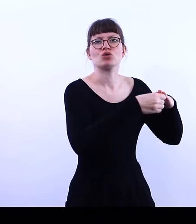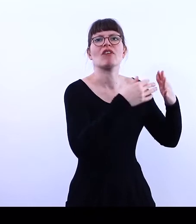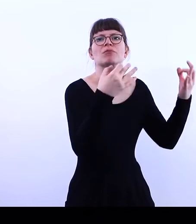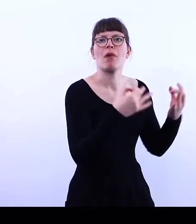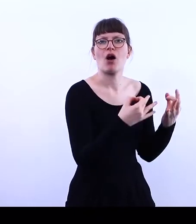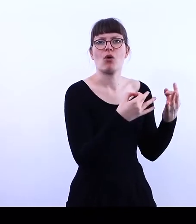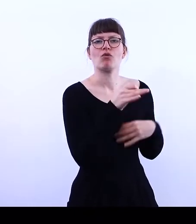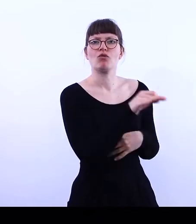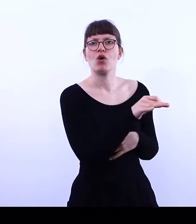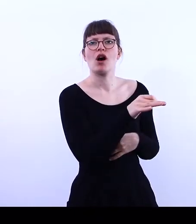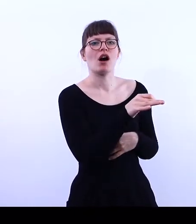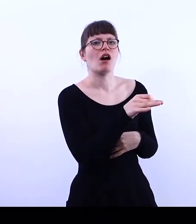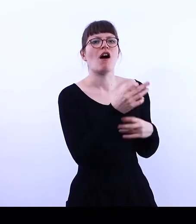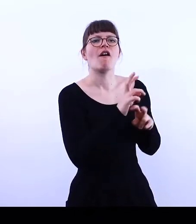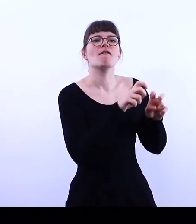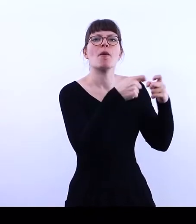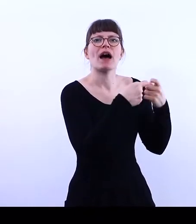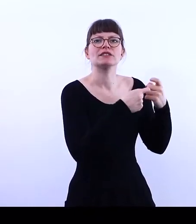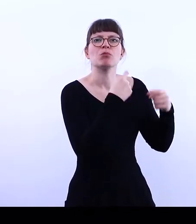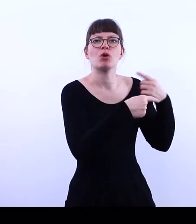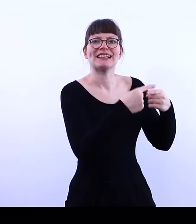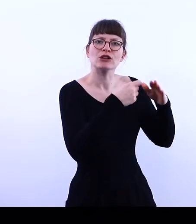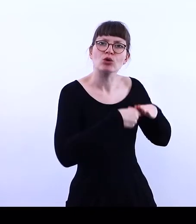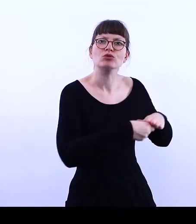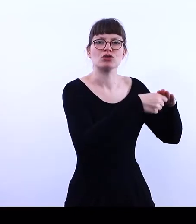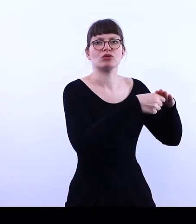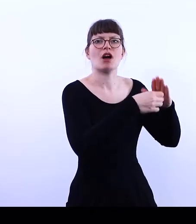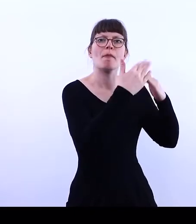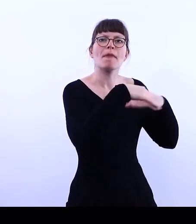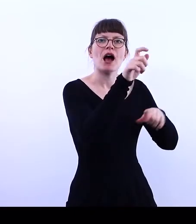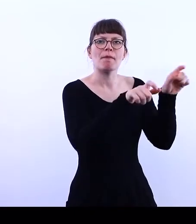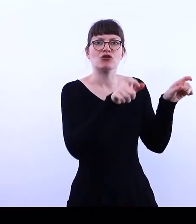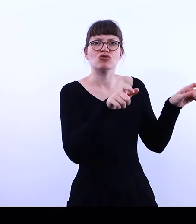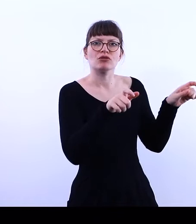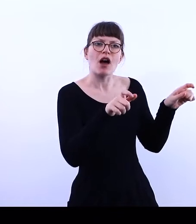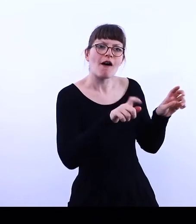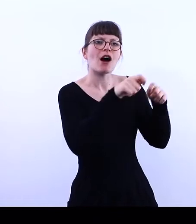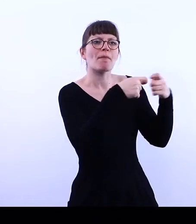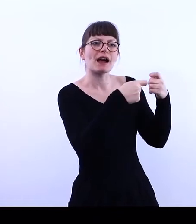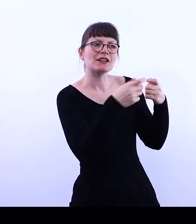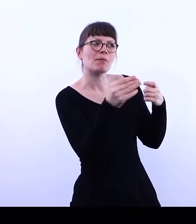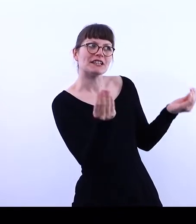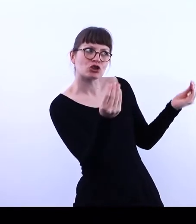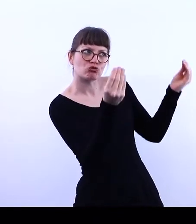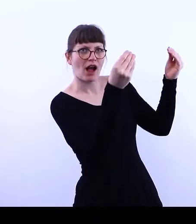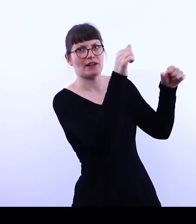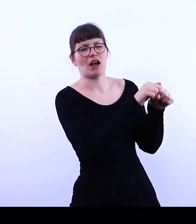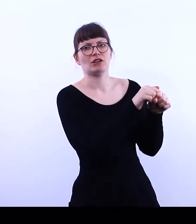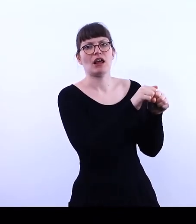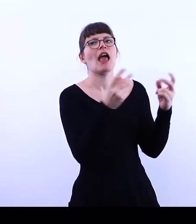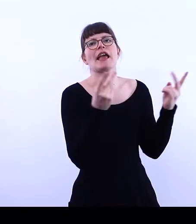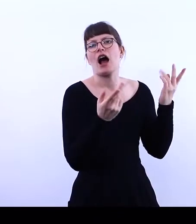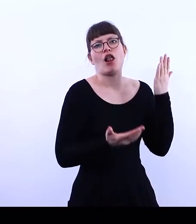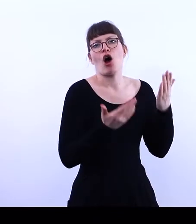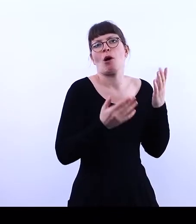die Verbandsprozesse zu unterstützen und zu schauen, dass eben mehr Menschen auch diesen Verband mitgestalten. Jetzt erst mal ganz unabhängig davon,